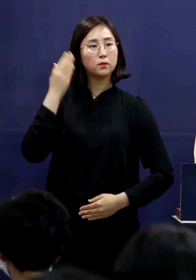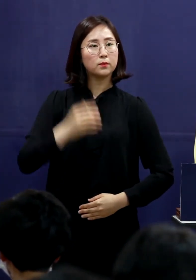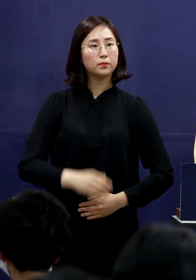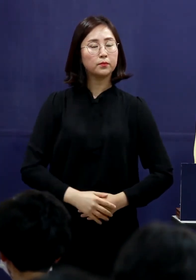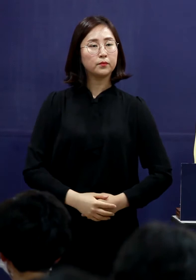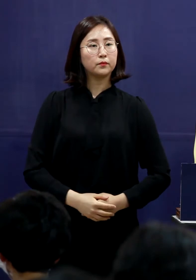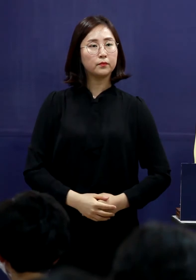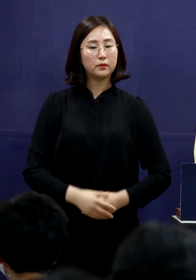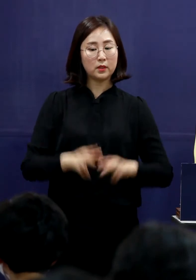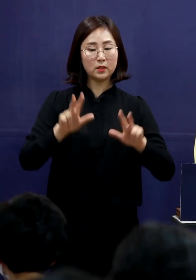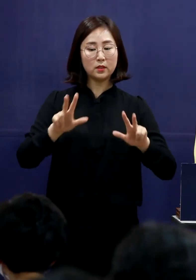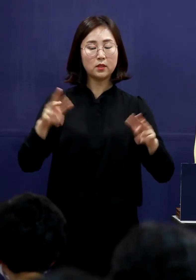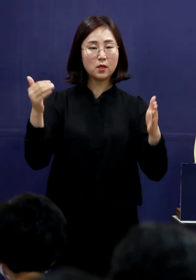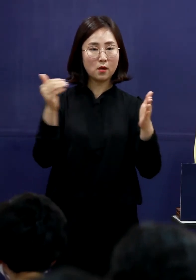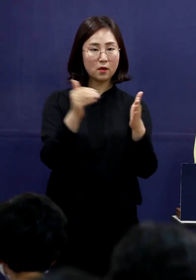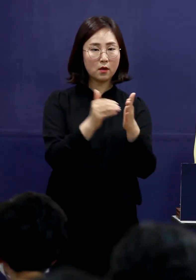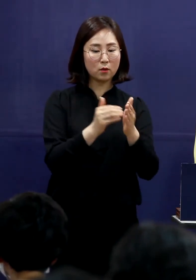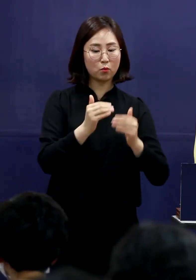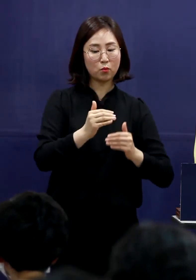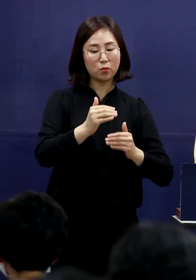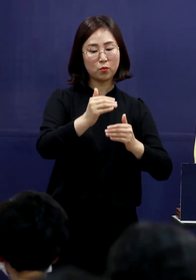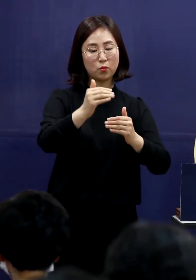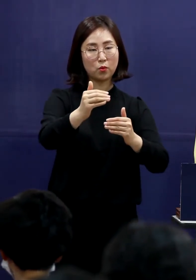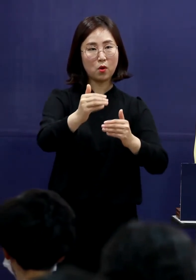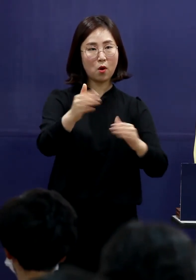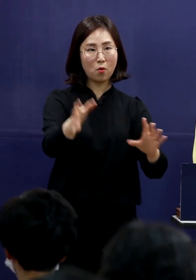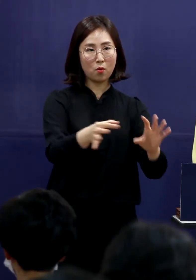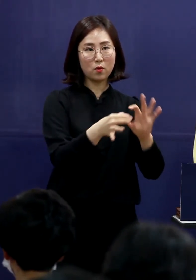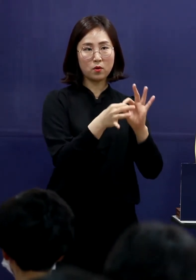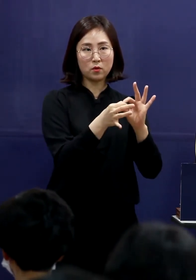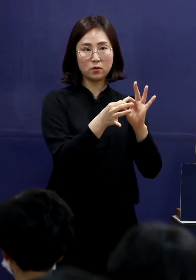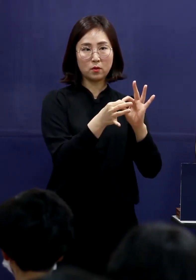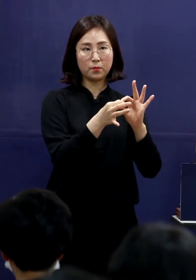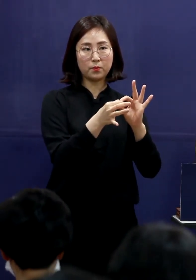그동안 진행됐던 재생과 관련해서 일부